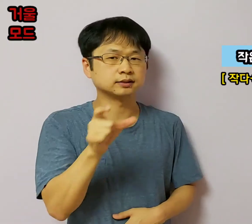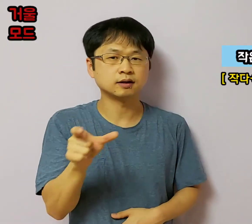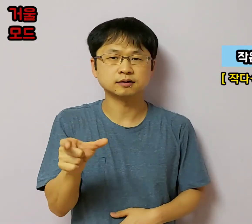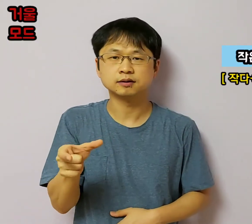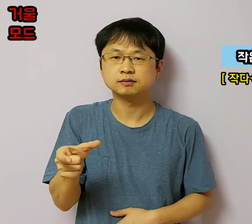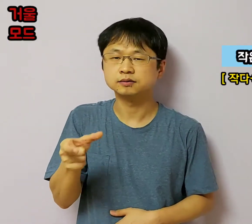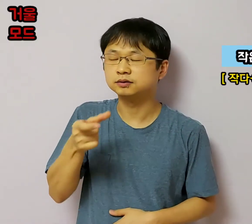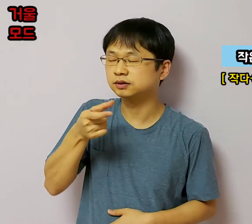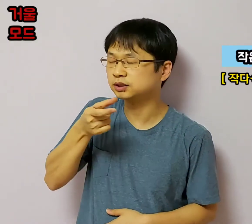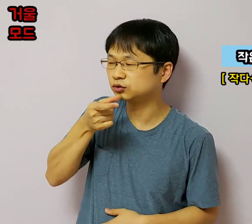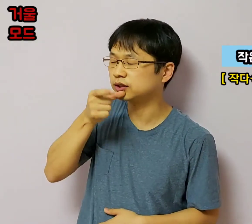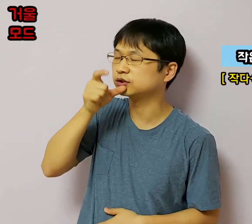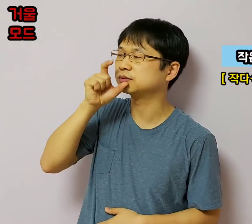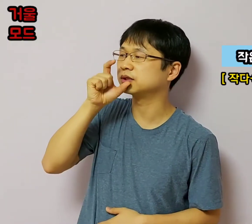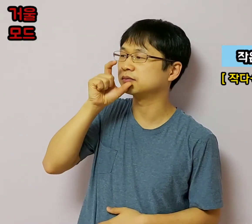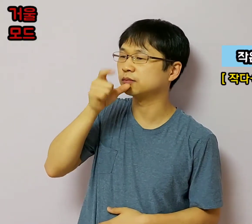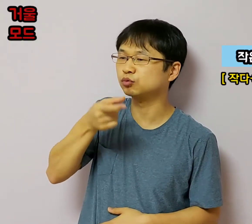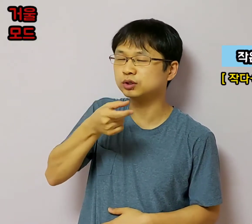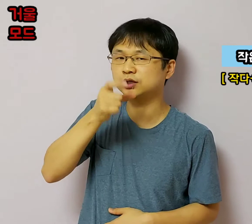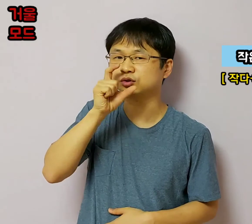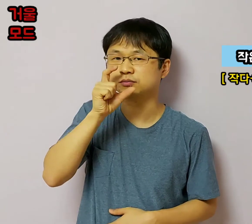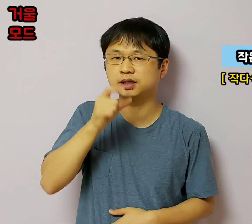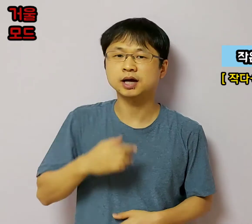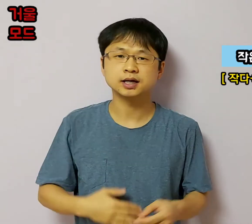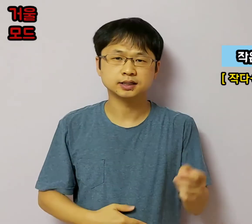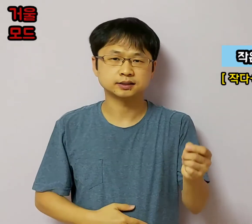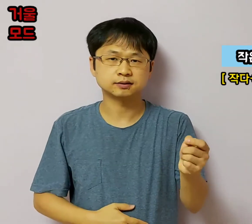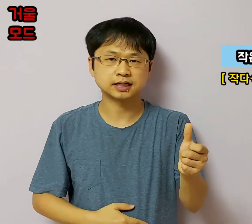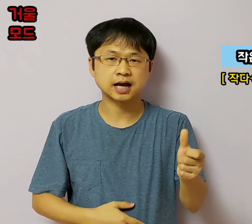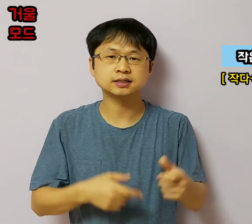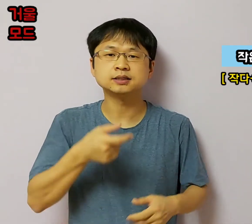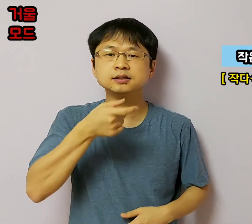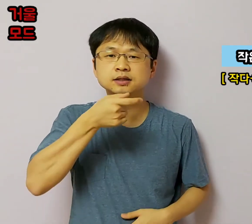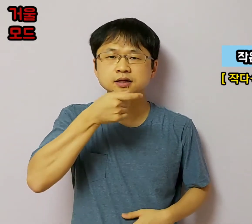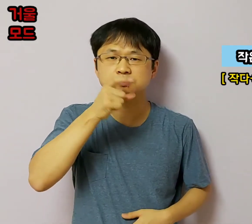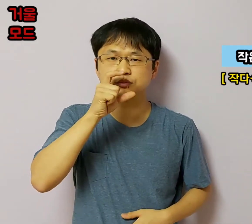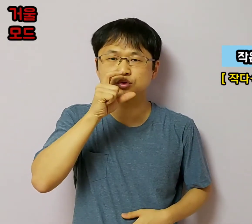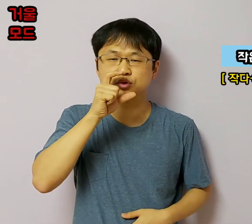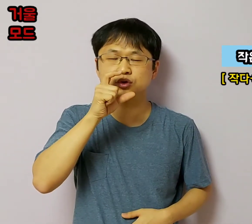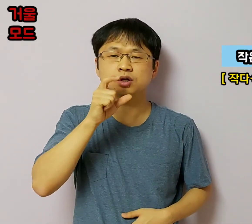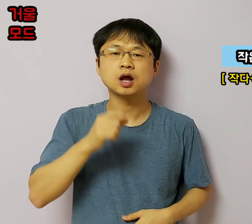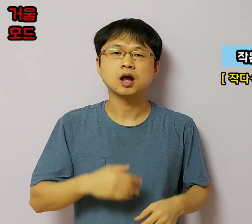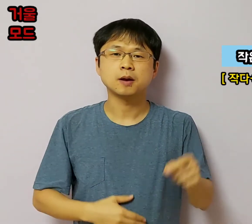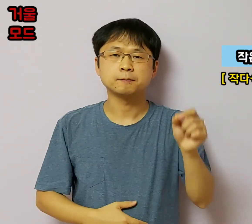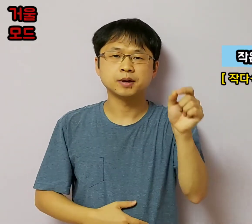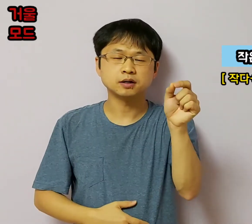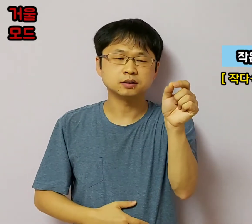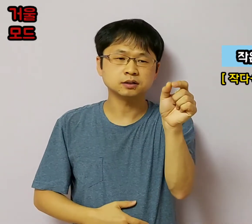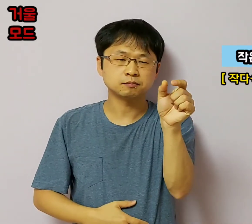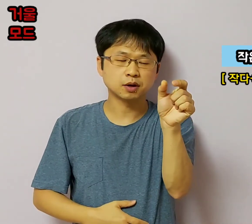것, 신용을 해주시면 됩니다. 물이라는 수어입니다. 그래서 작은 물, 병은 병